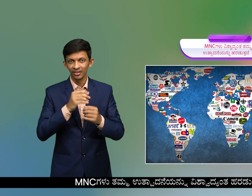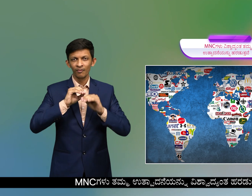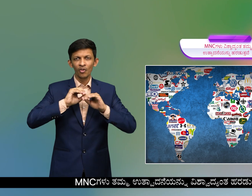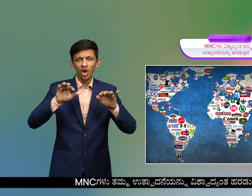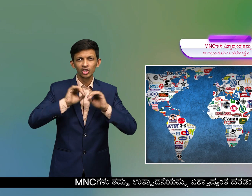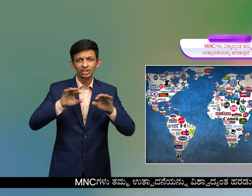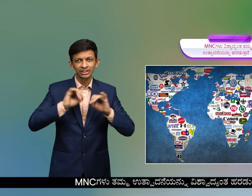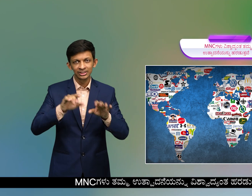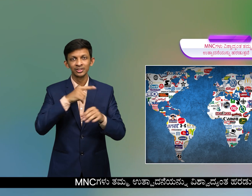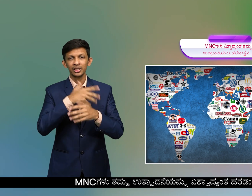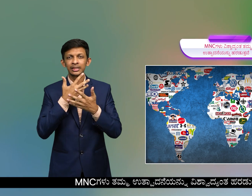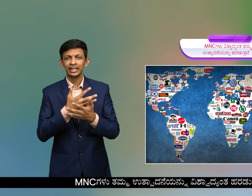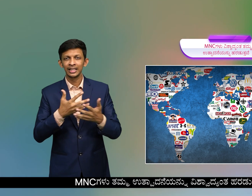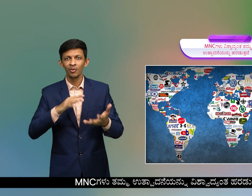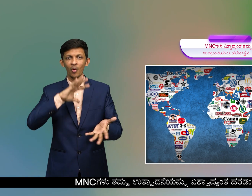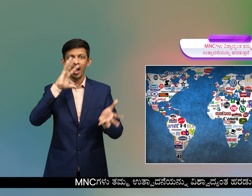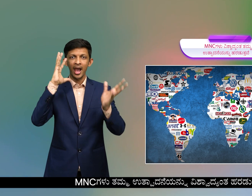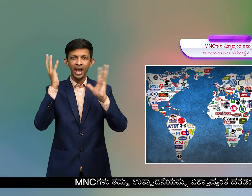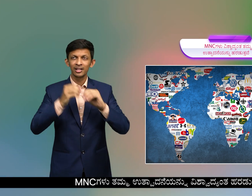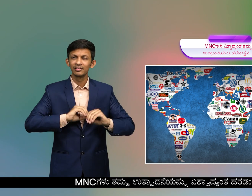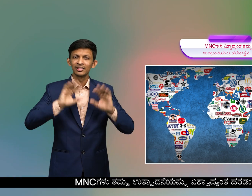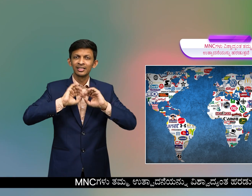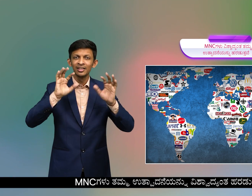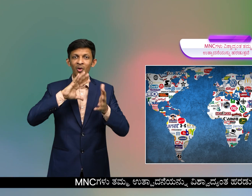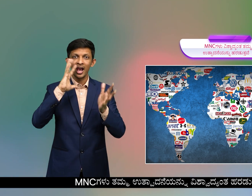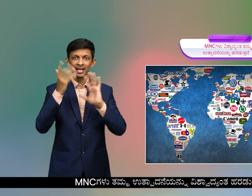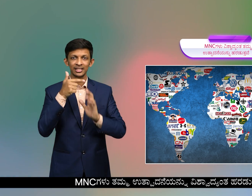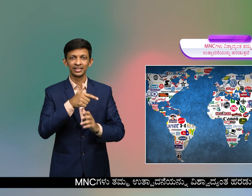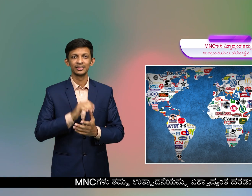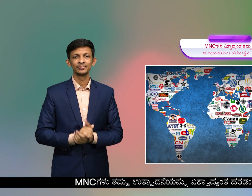ಎಂಎನ್ಸಿಗಳು ತಮ್ಮ ಉತ್ಪಾದನೆಯನ್ನು ವಿಶ್ವದಾದ್ಯಂತ ಹರಡುತ್ತವೆ.